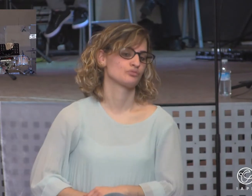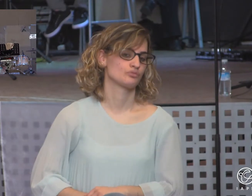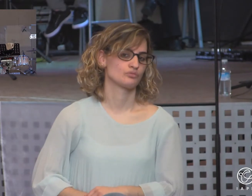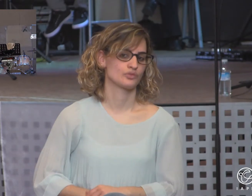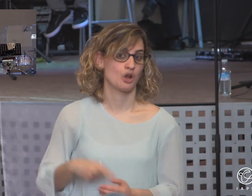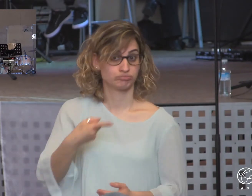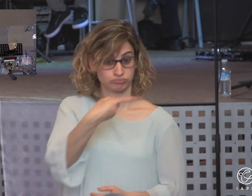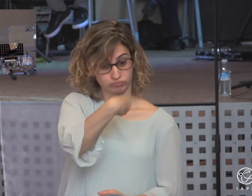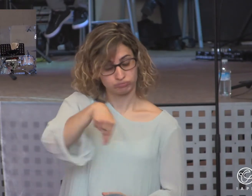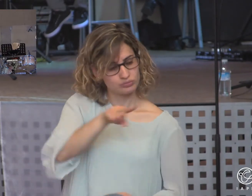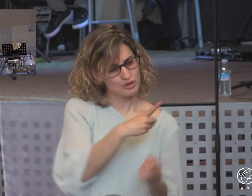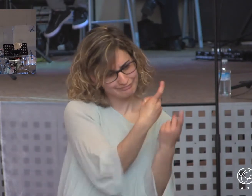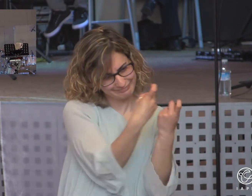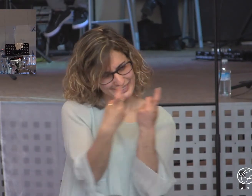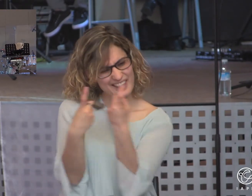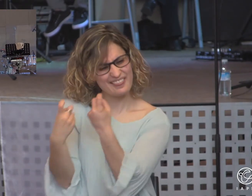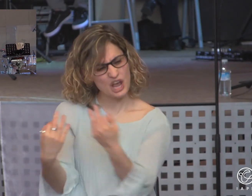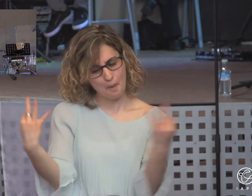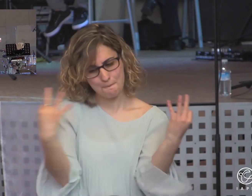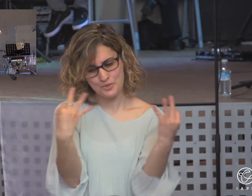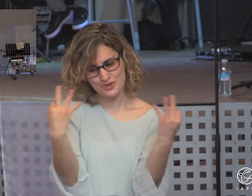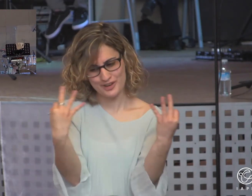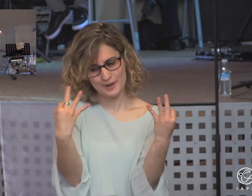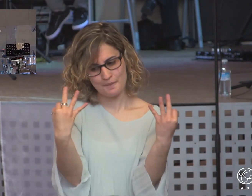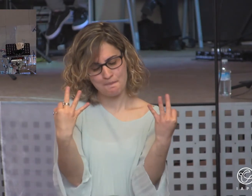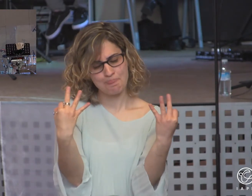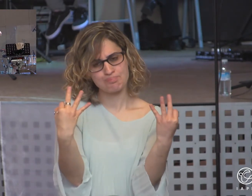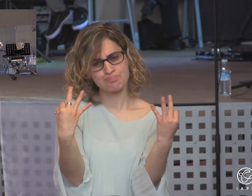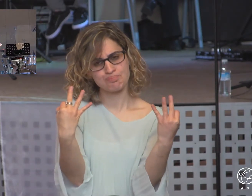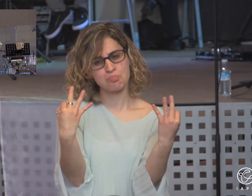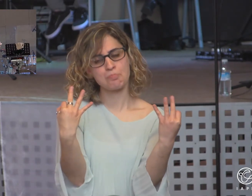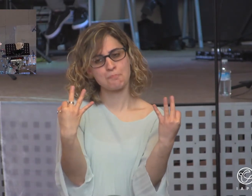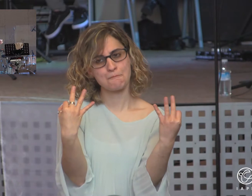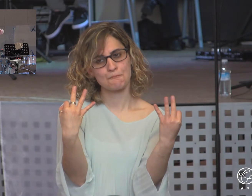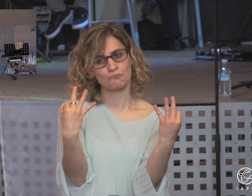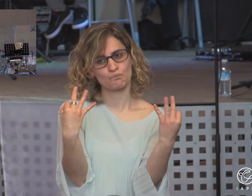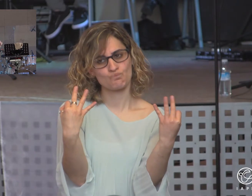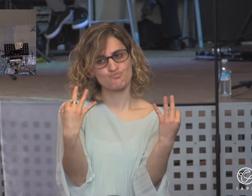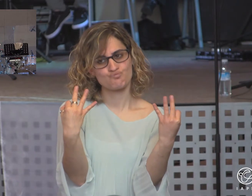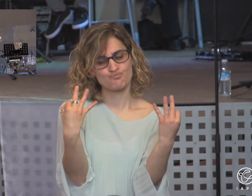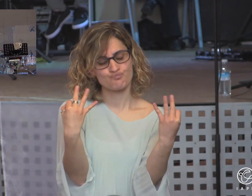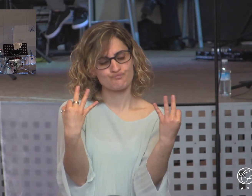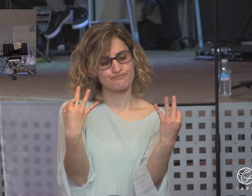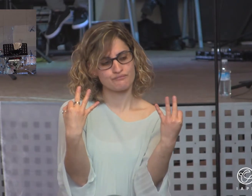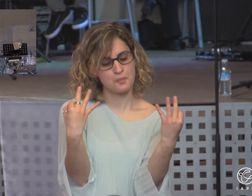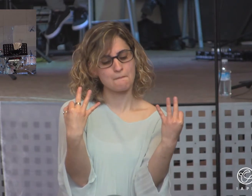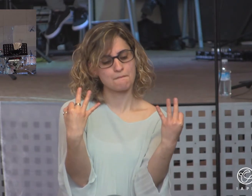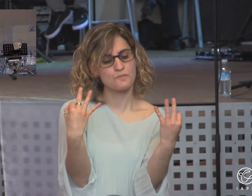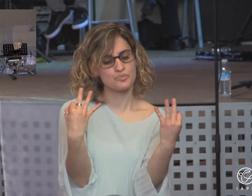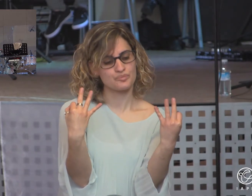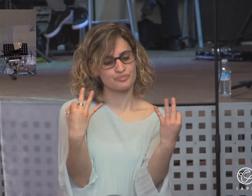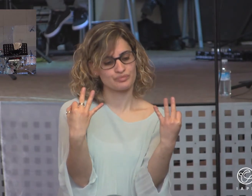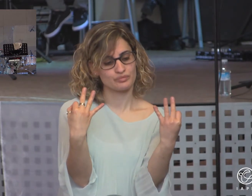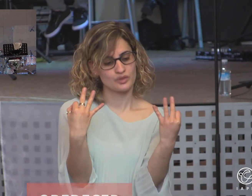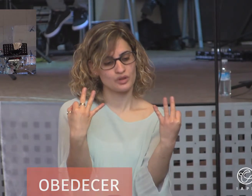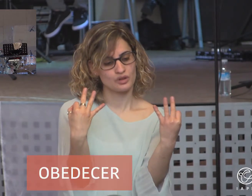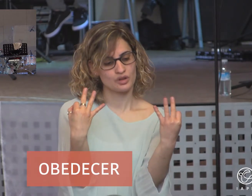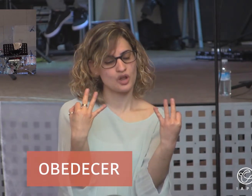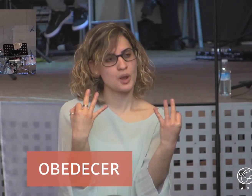algo fabuloso que te hará un hombre y una mujer de Dios responsable: